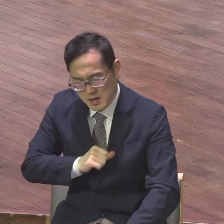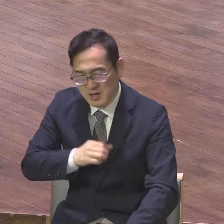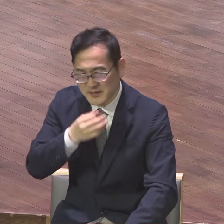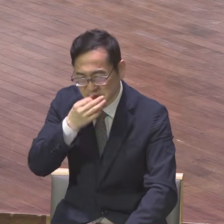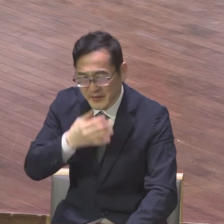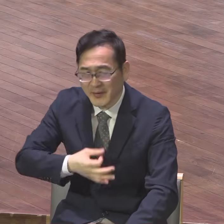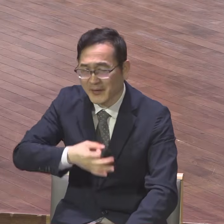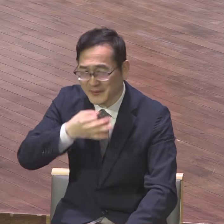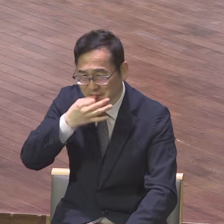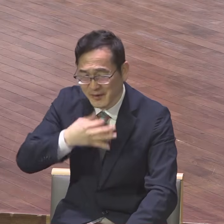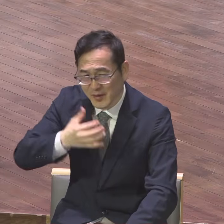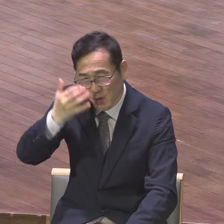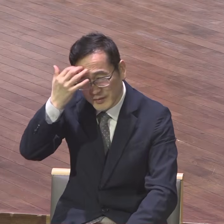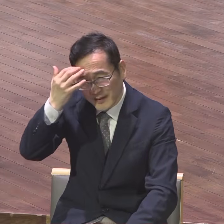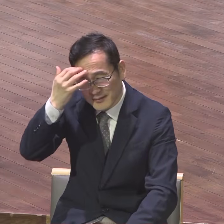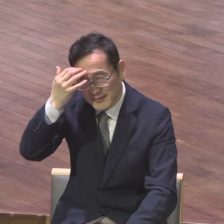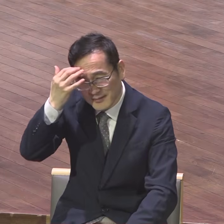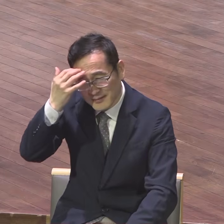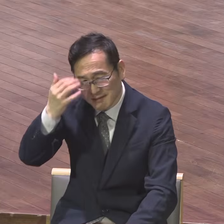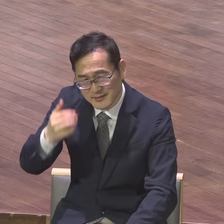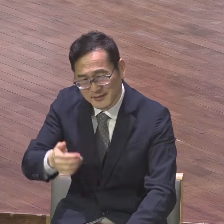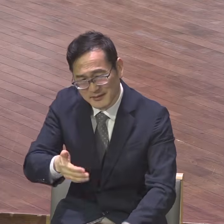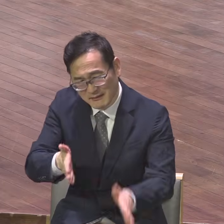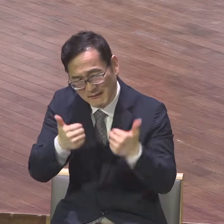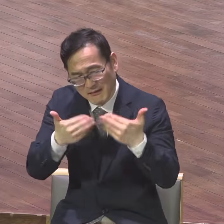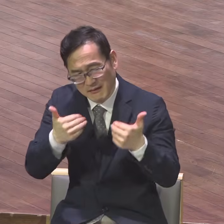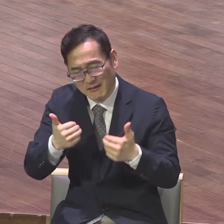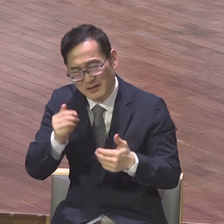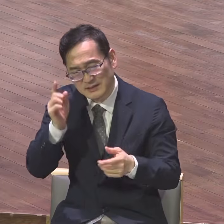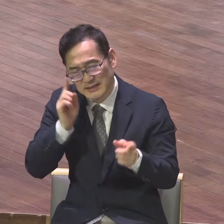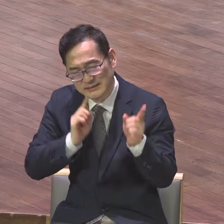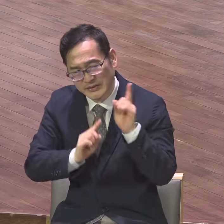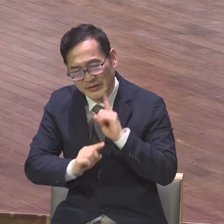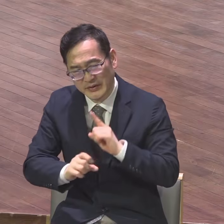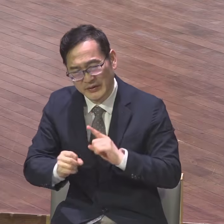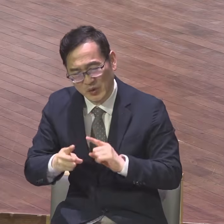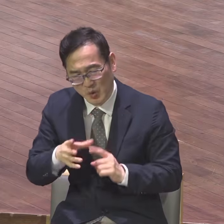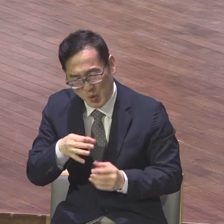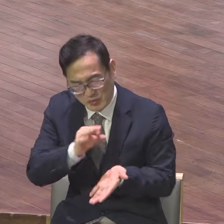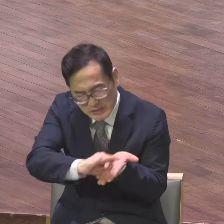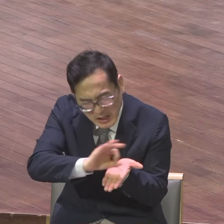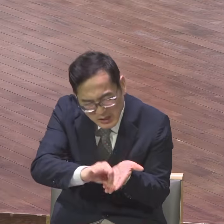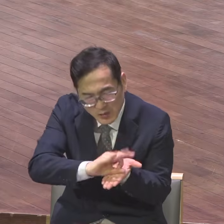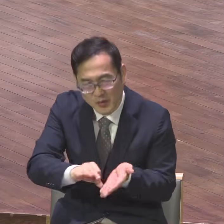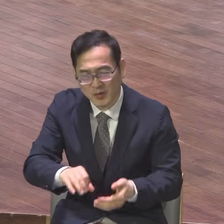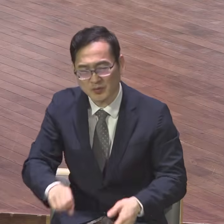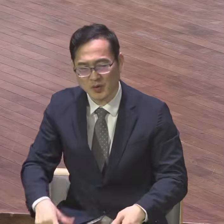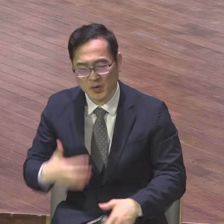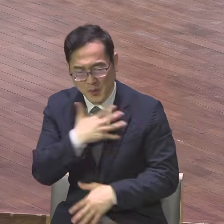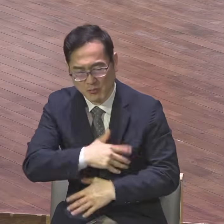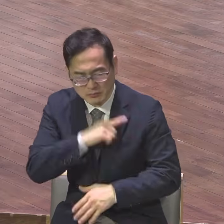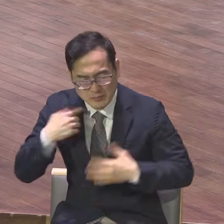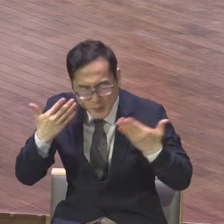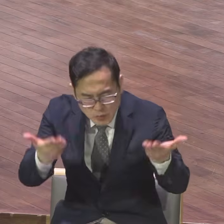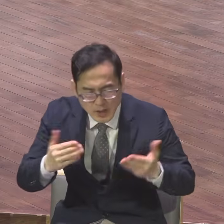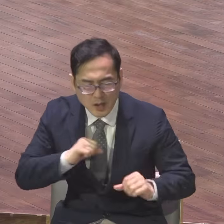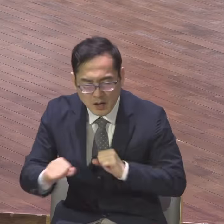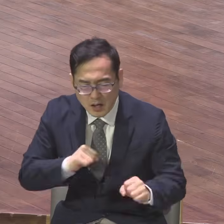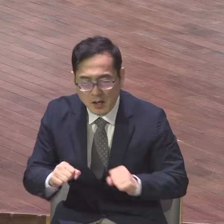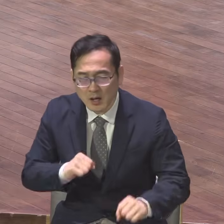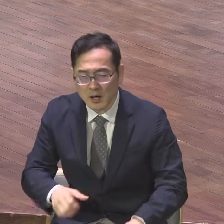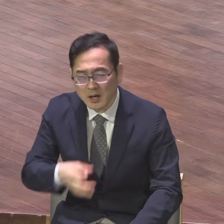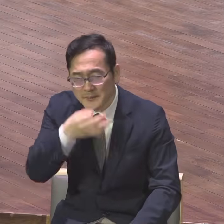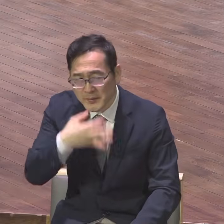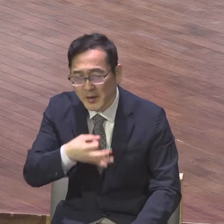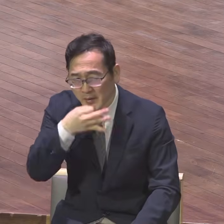고난. 자존심도 상하고 물질도 손해보고 몸도 그야말로 나빠지고